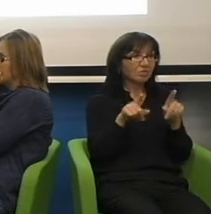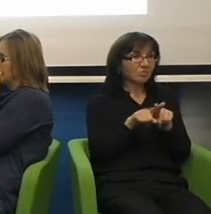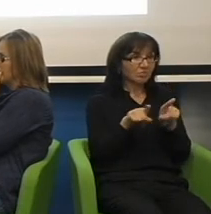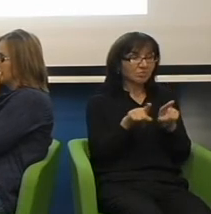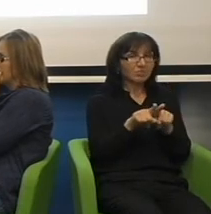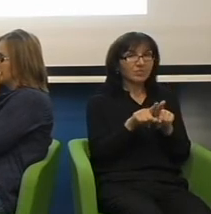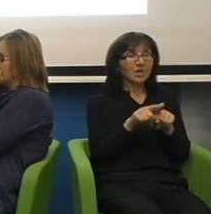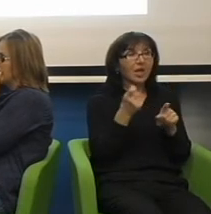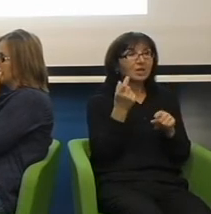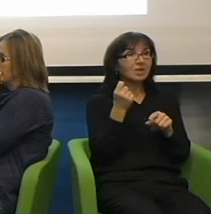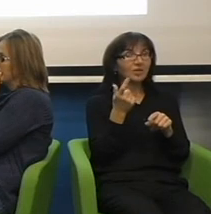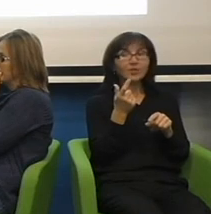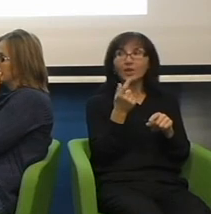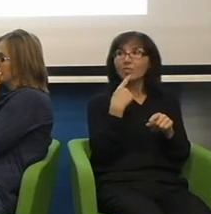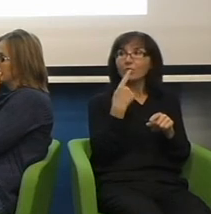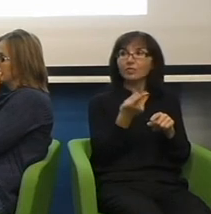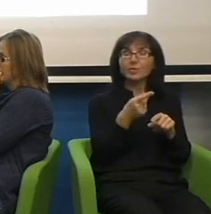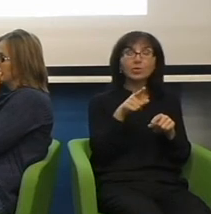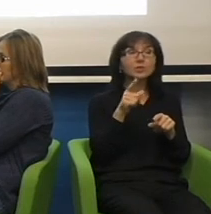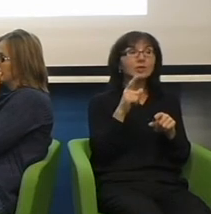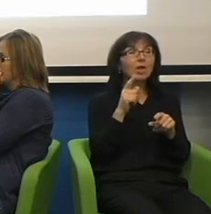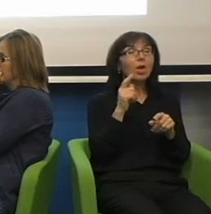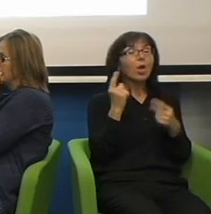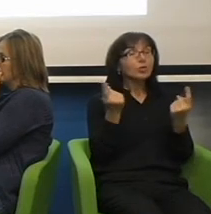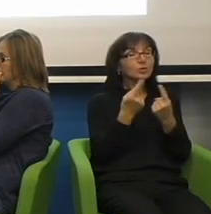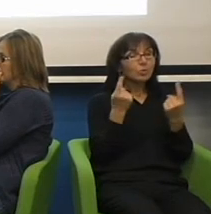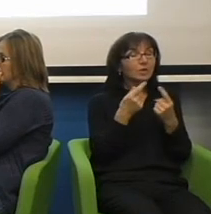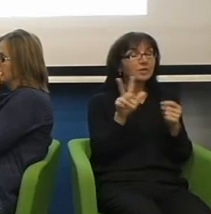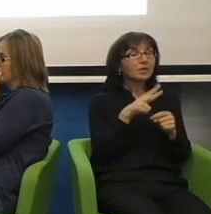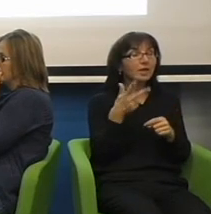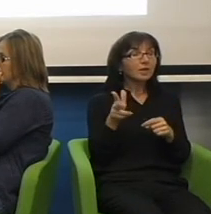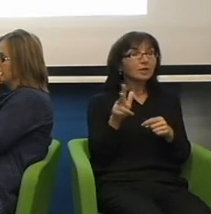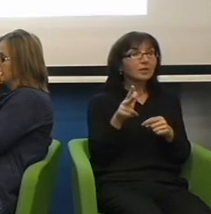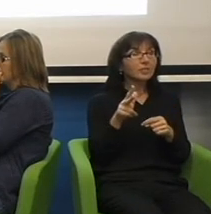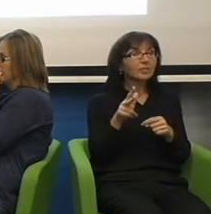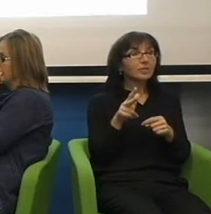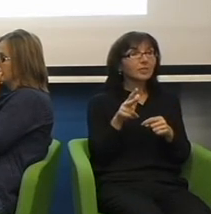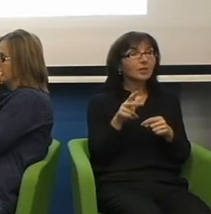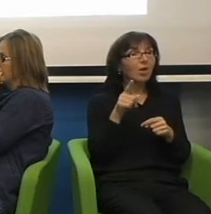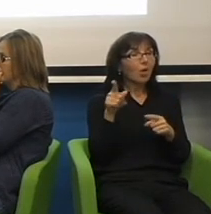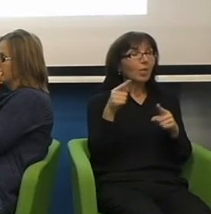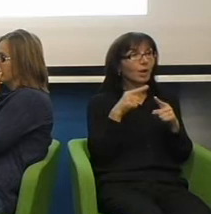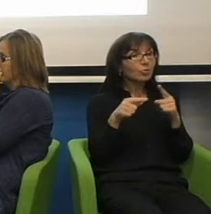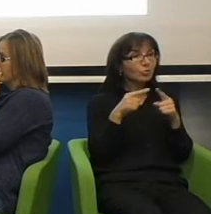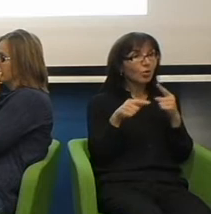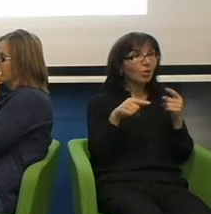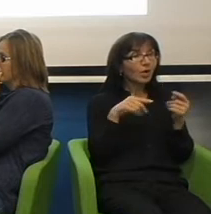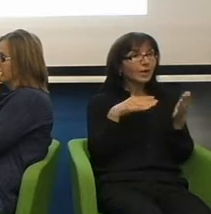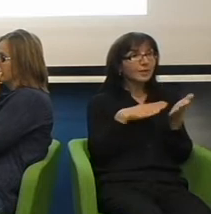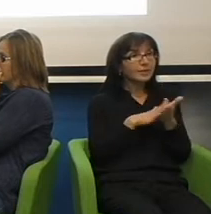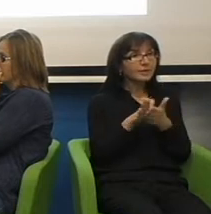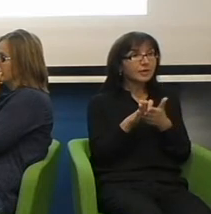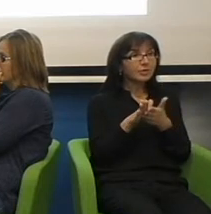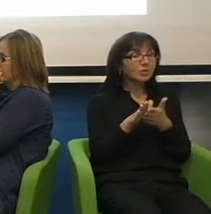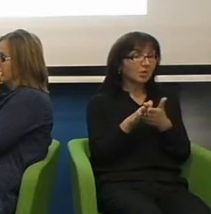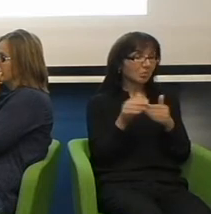chwilę tak. Dokładnie bardzo tak. Istotne. Znaczy to jest ten moment, w którym ona troszeczkę zaczyna, zresztą